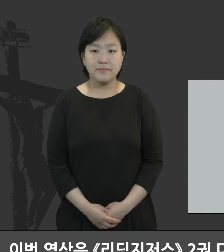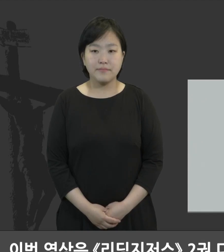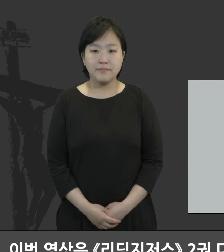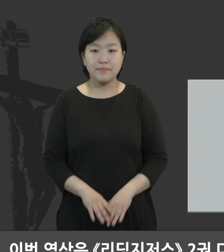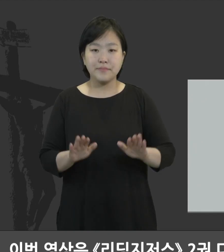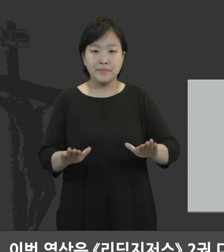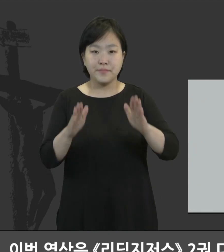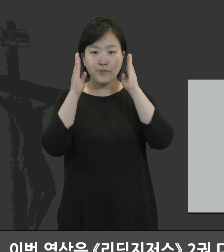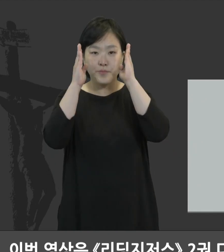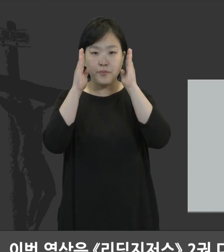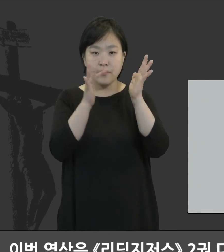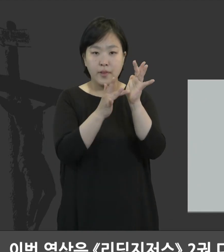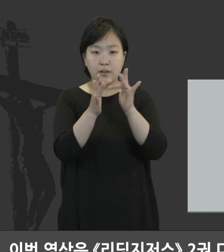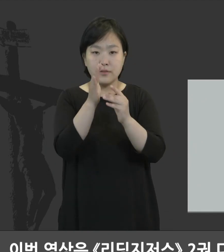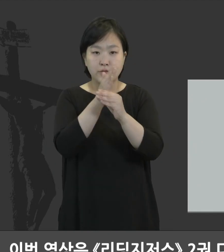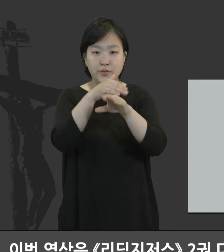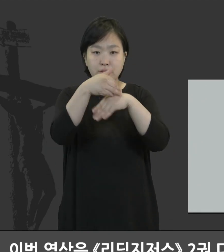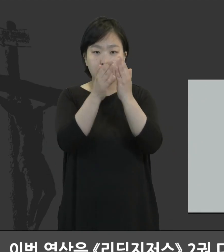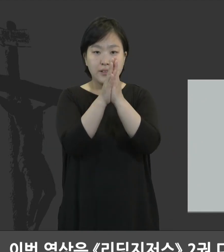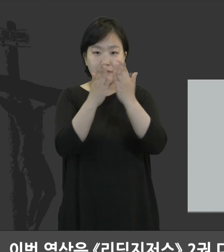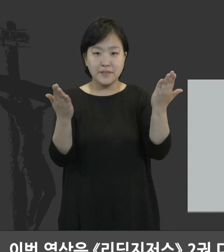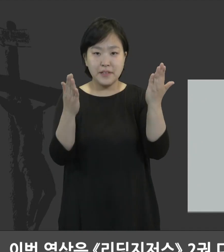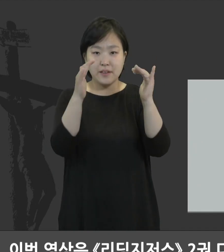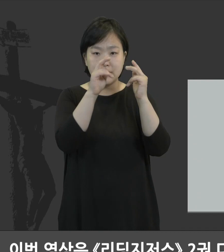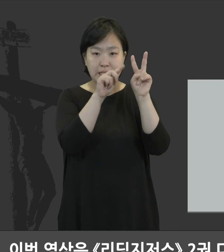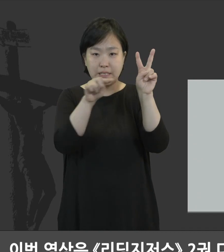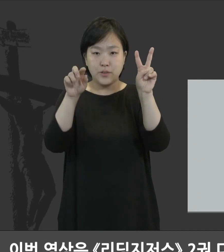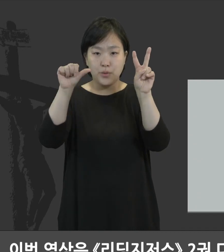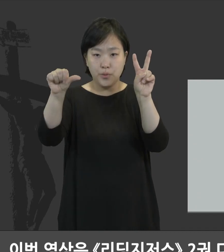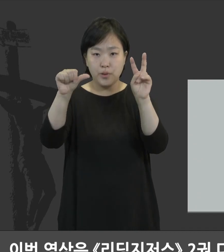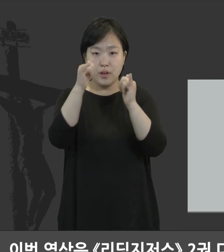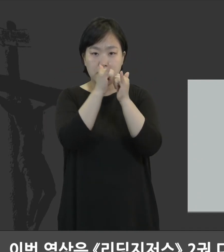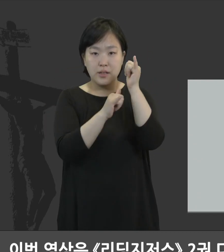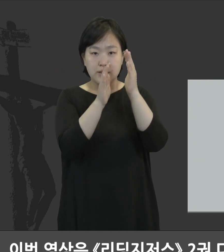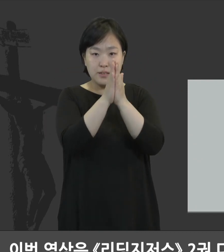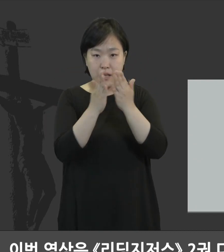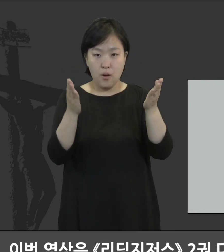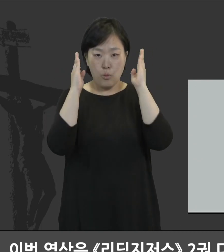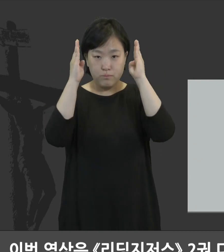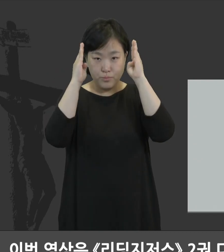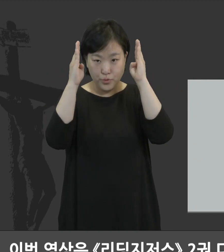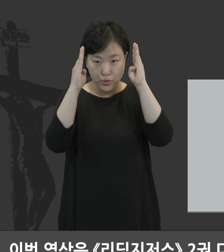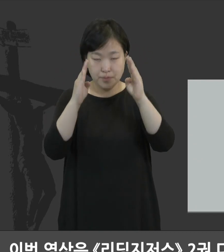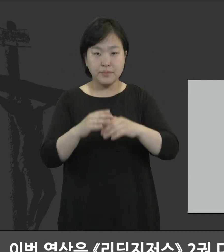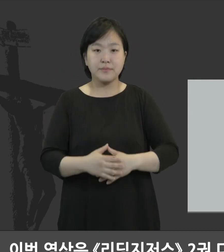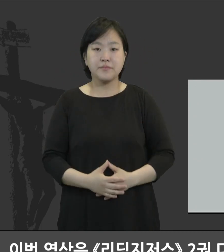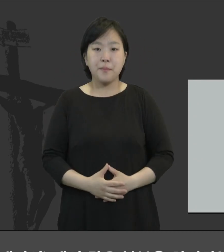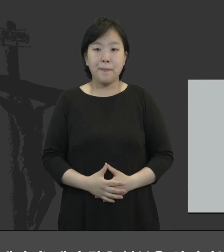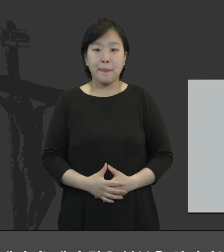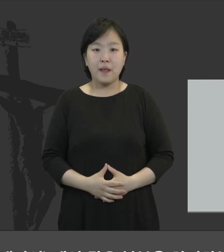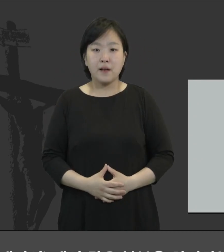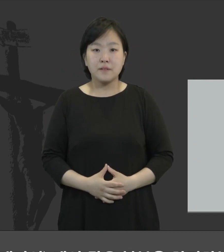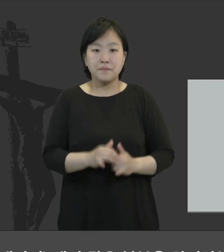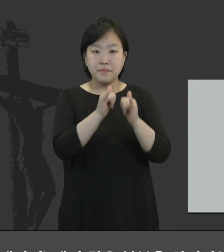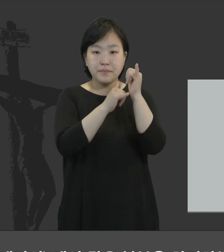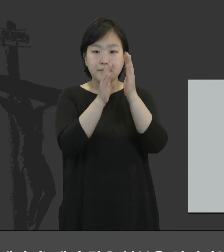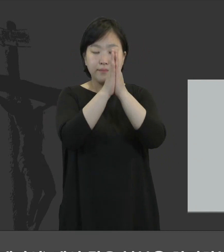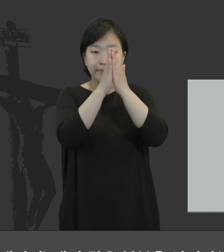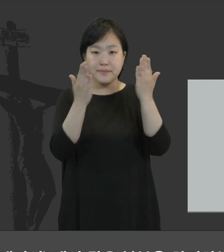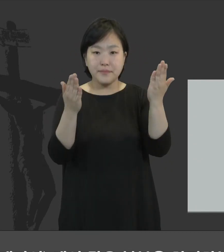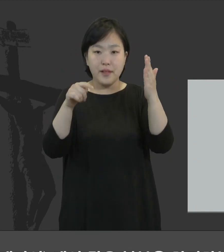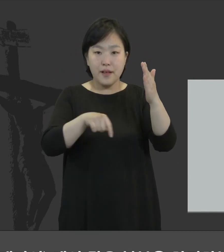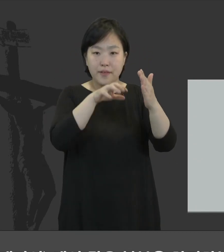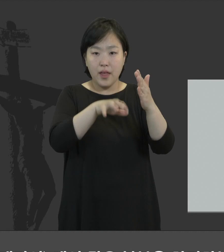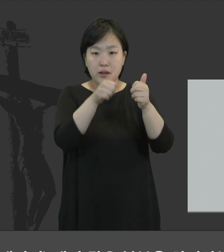이번 영상은 리딩 지저스 2권 5번째 수업으로 역대기서를 살펴볼 것입니다. 역대기서에서 많은